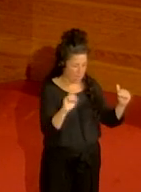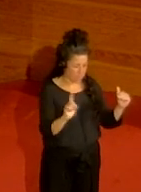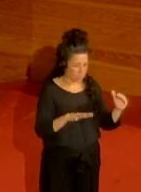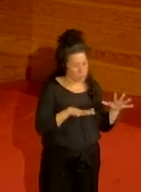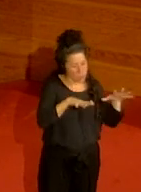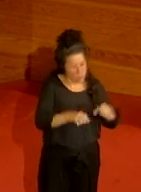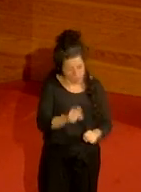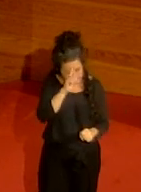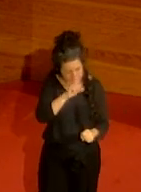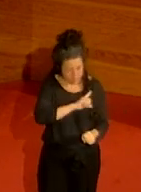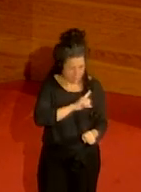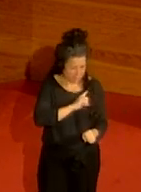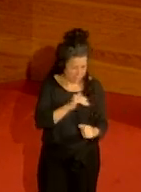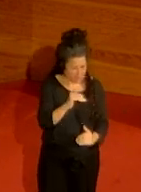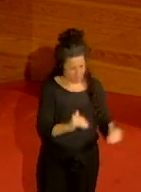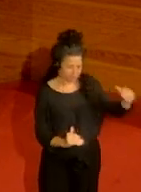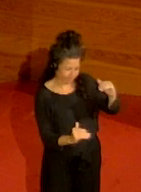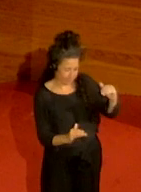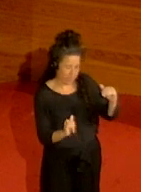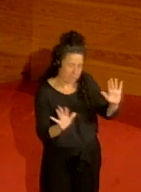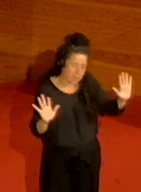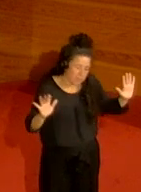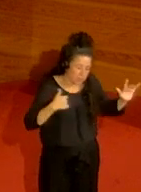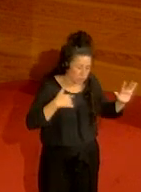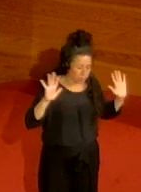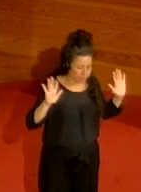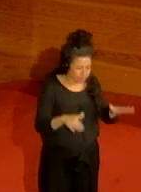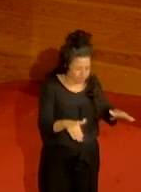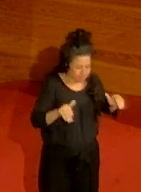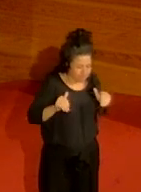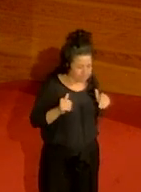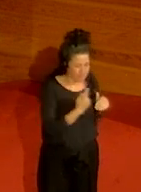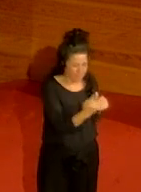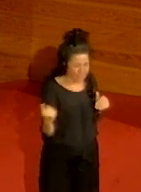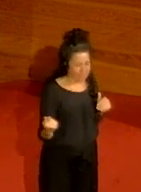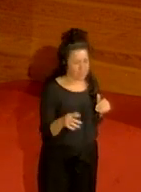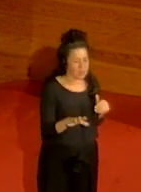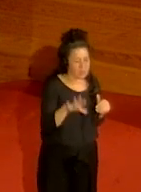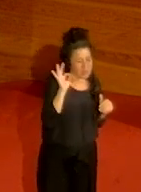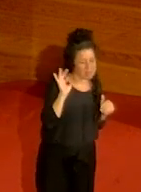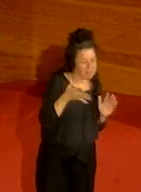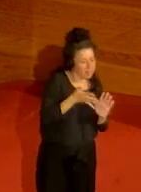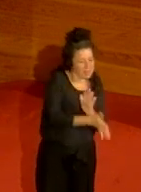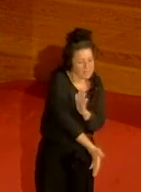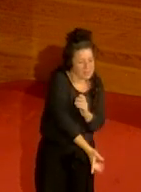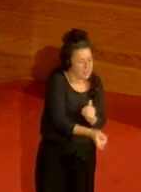militar Pero bueno eso yo lo dejo a que cada uno decida cómo lo quiere definir